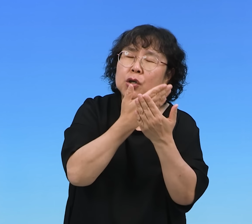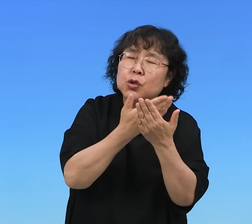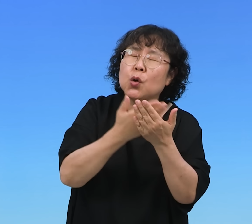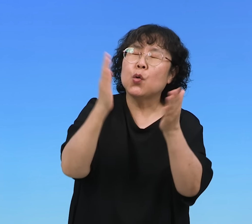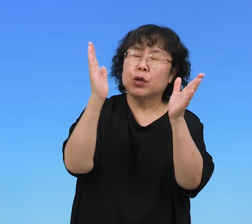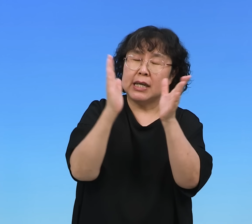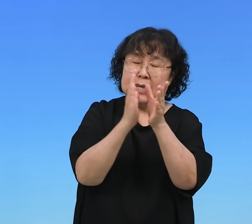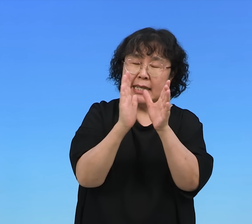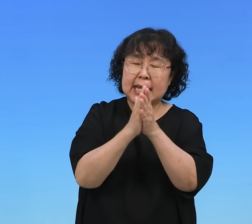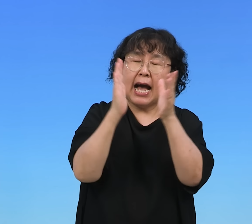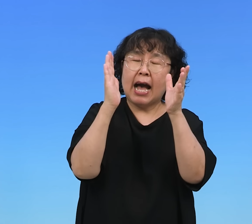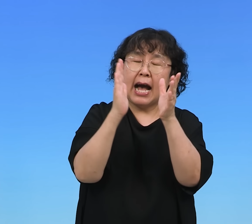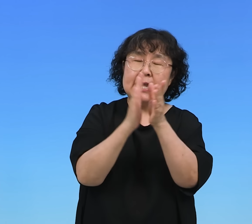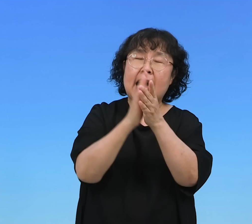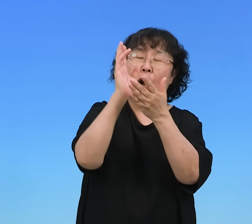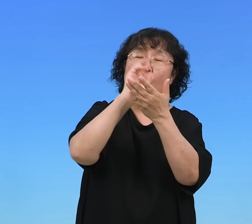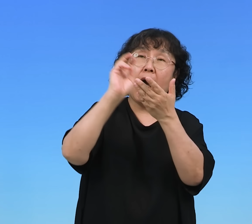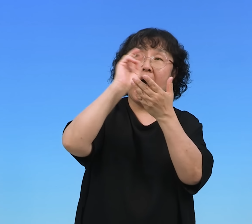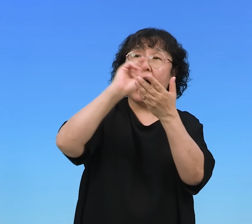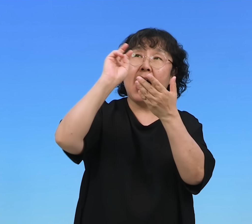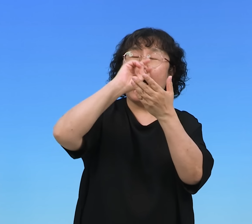존귀 찬양과